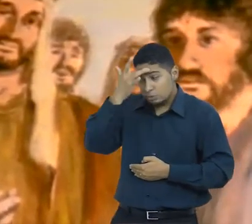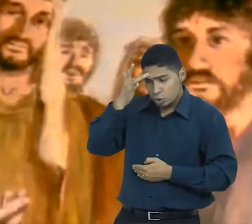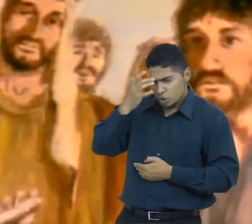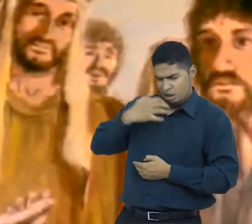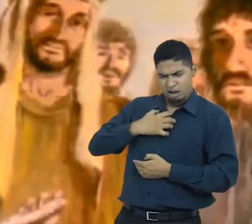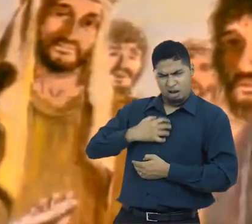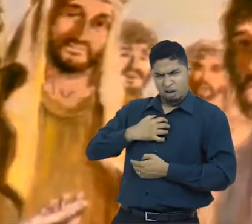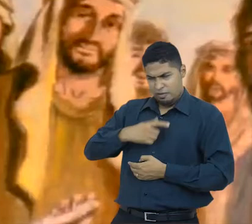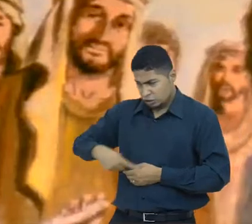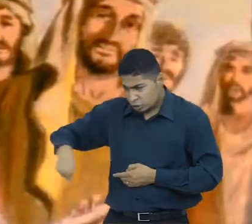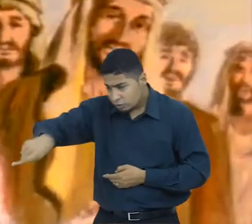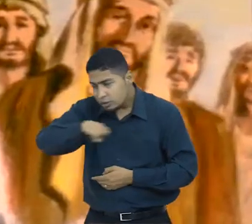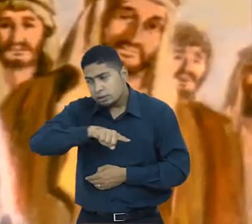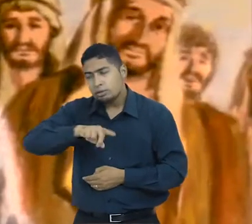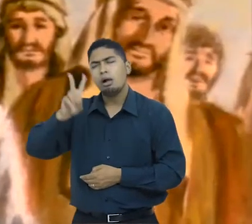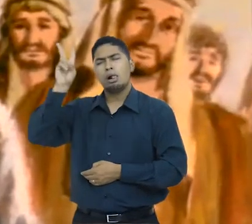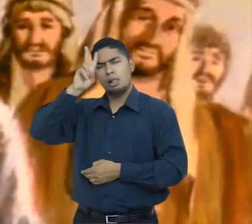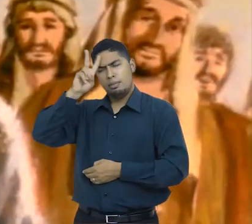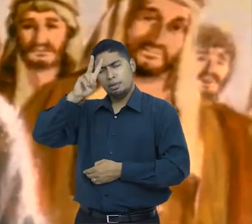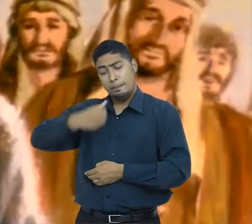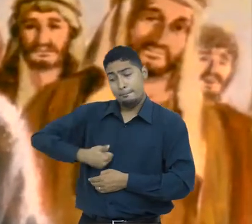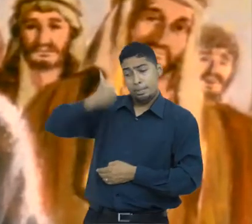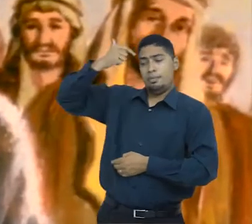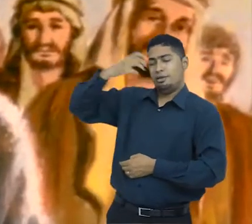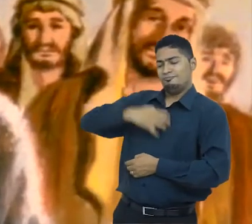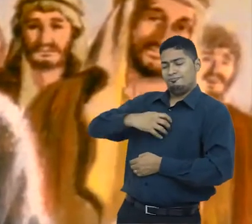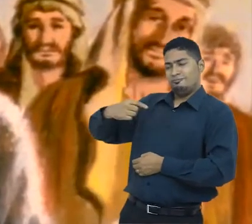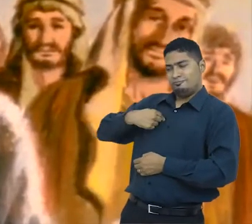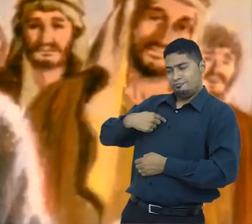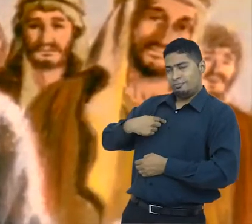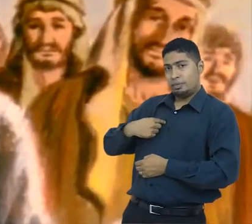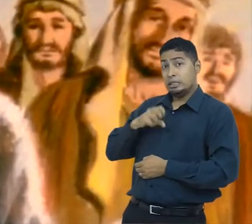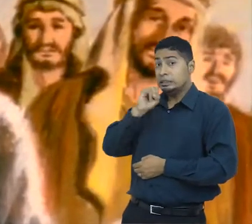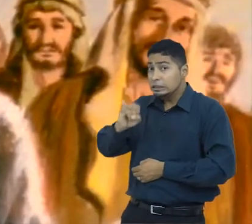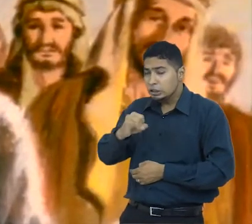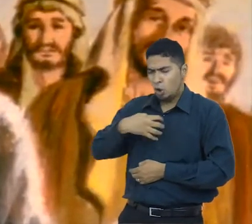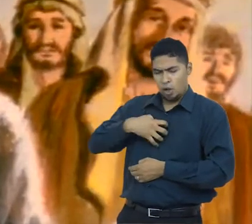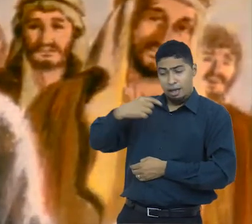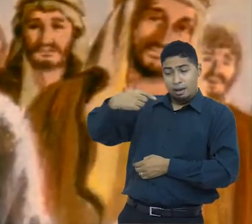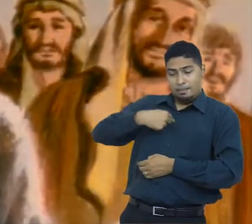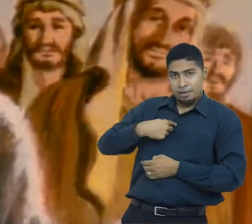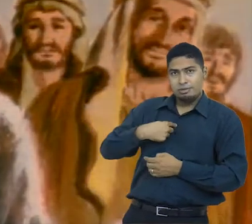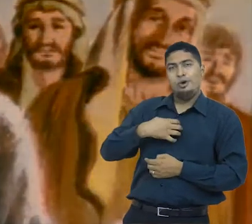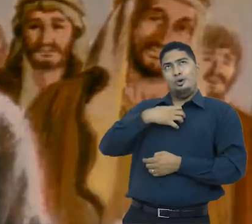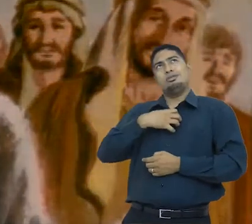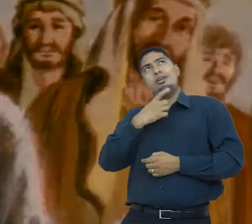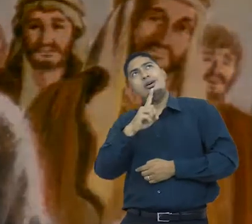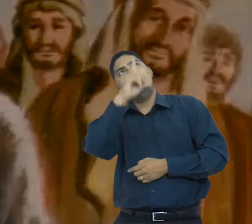pessoas odiarem vocês, lembrem-se de que elas me odiaram primeiro. Quem me odeia, também odeia